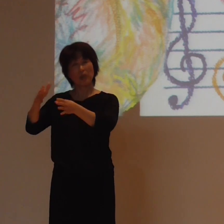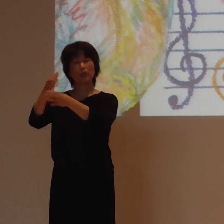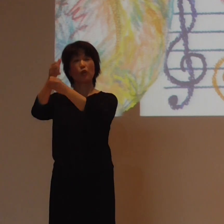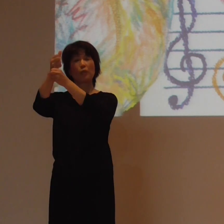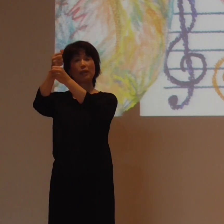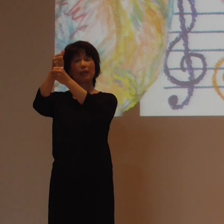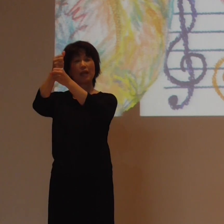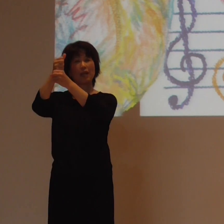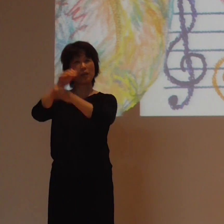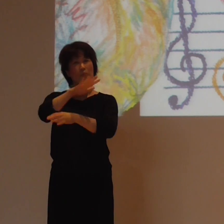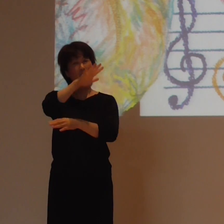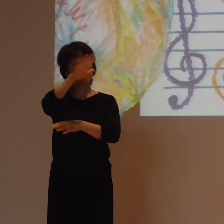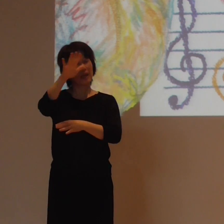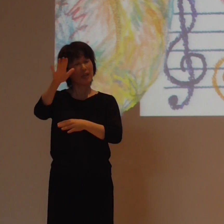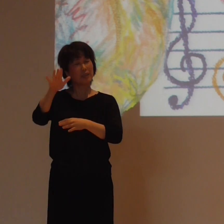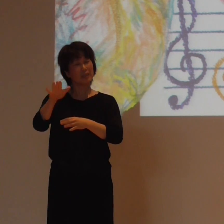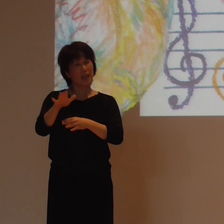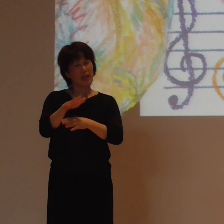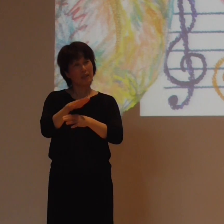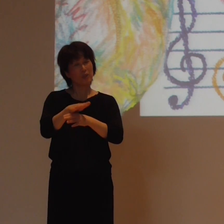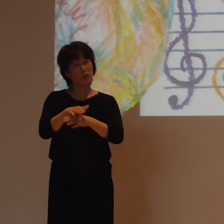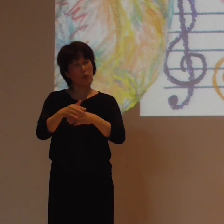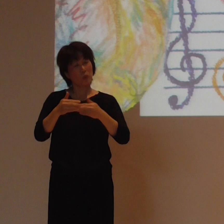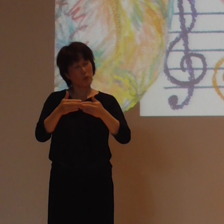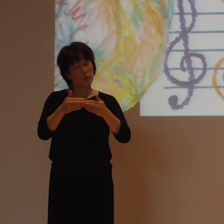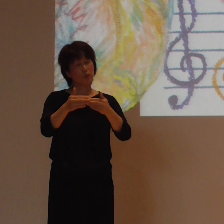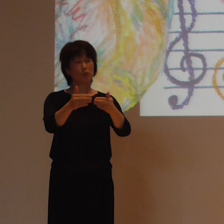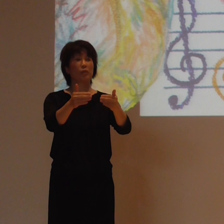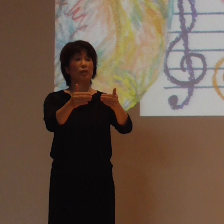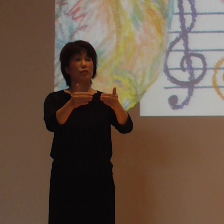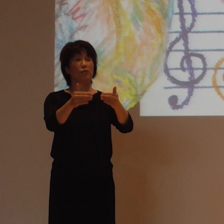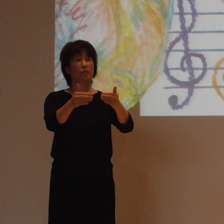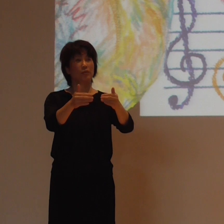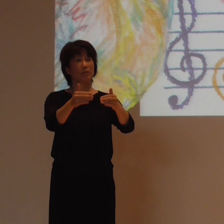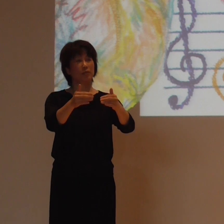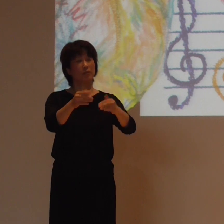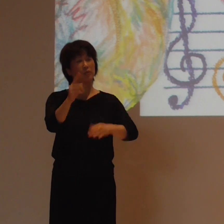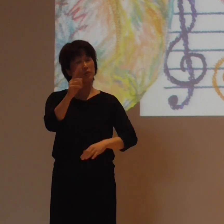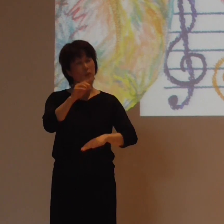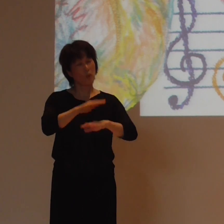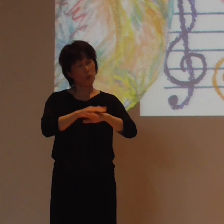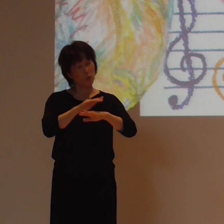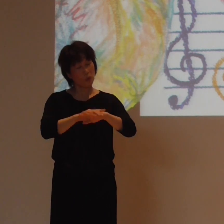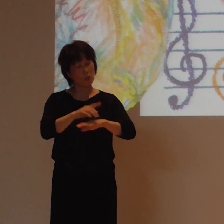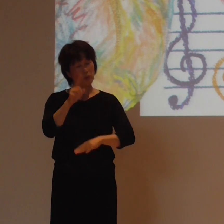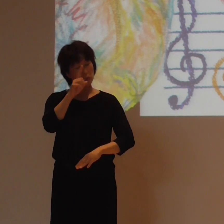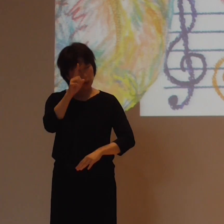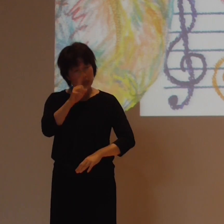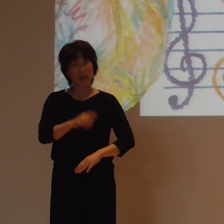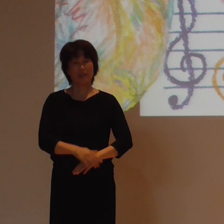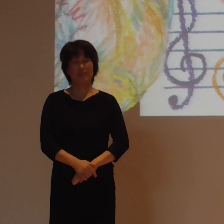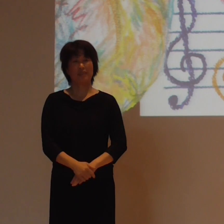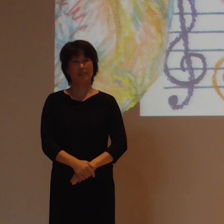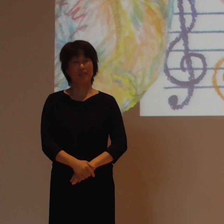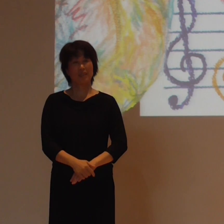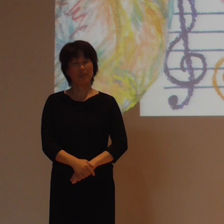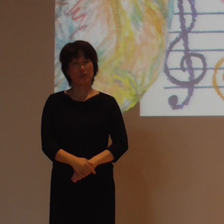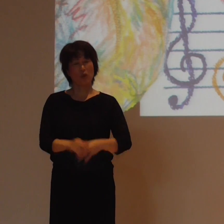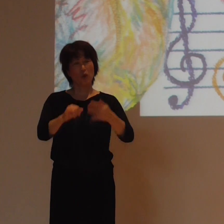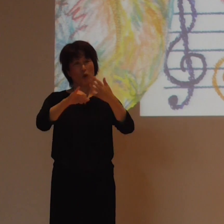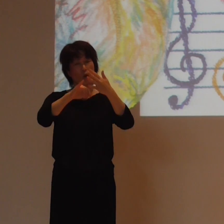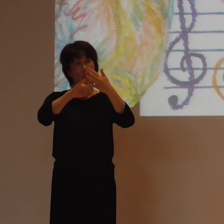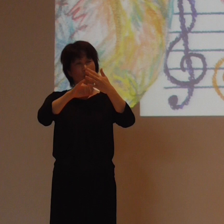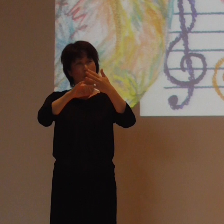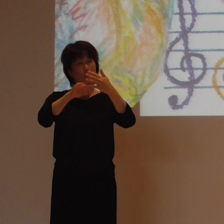どうこれを奏でるか、ぜひねこの顕微鏡学差別解消条例をですね松江市